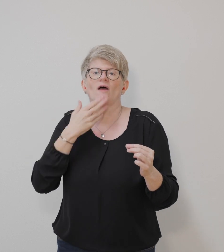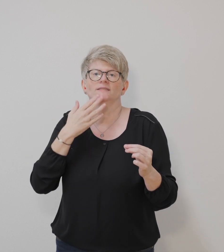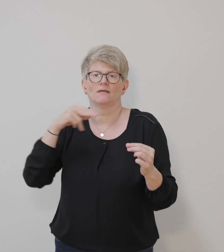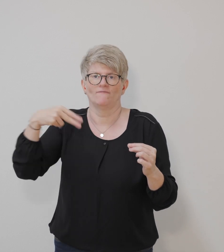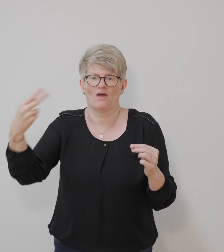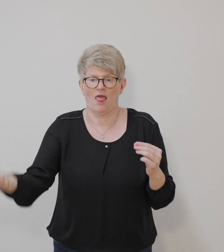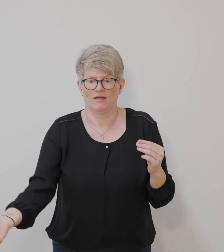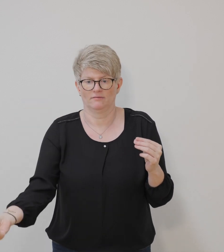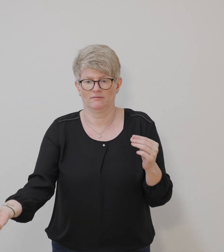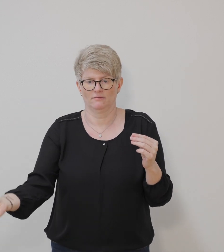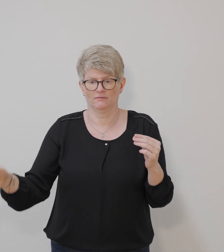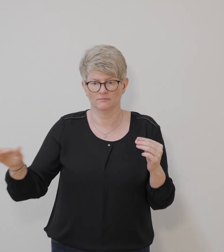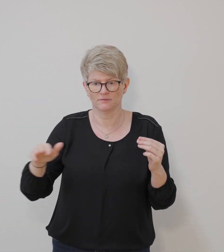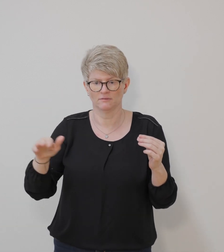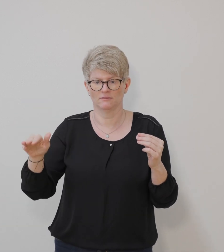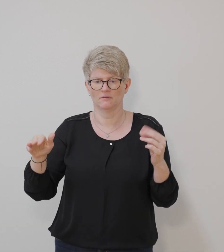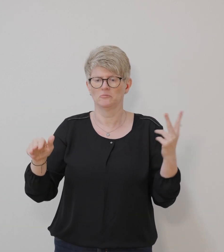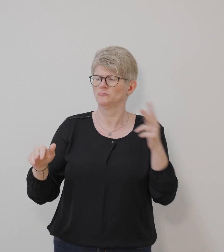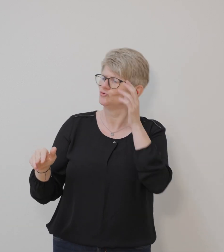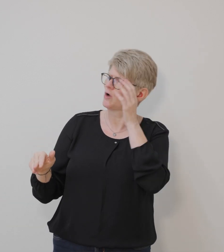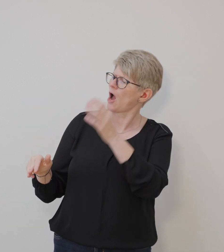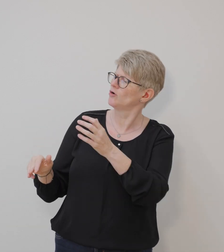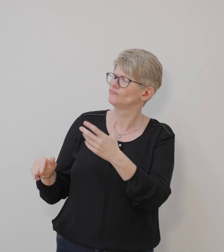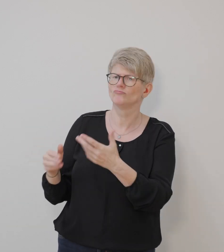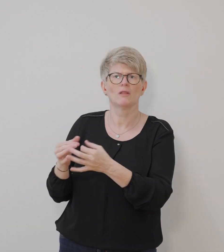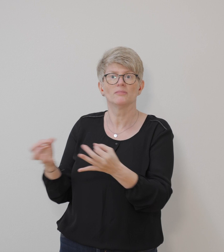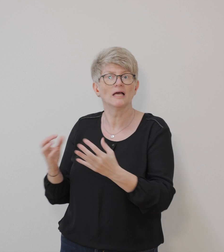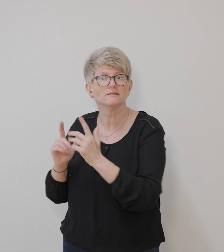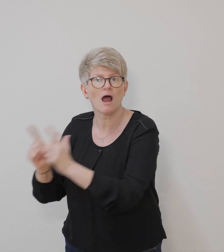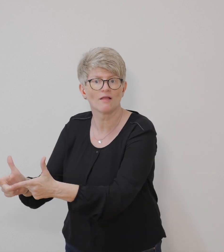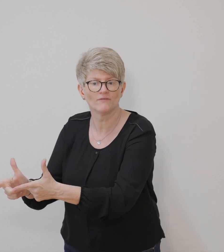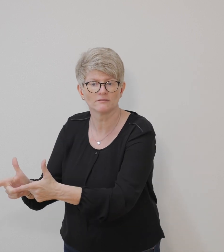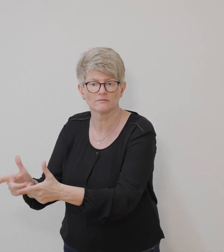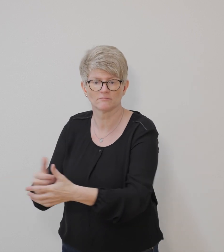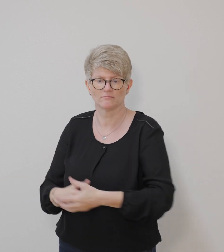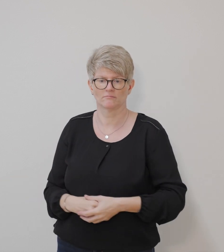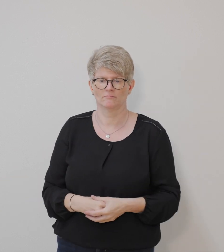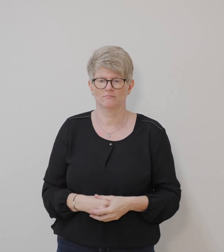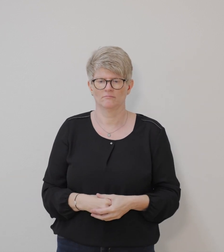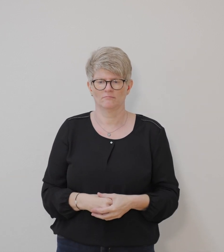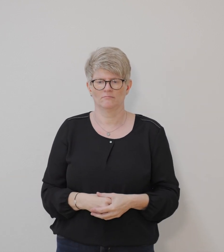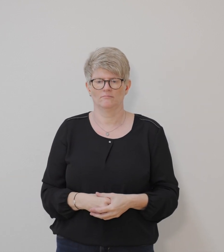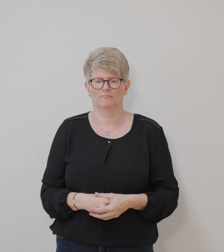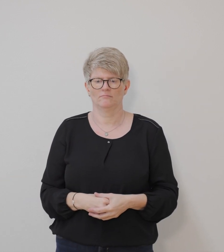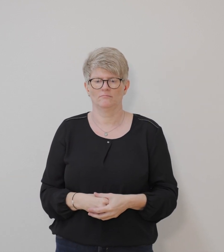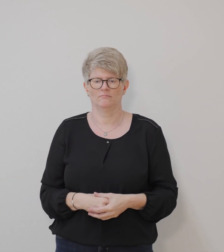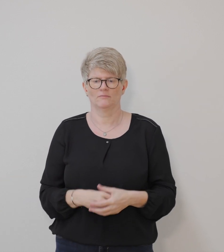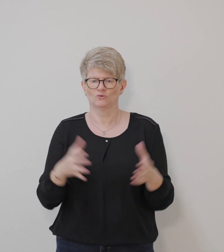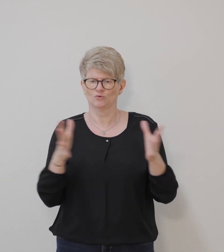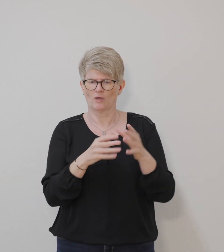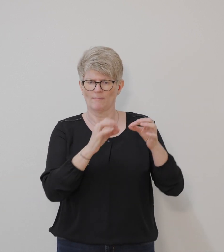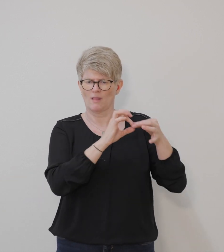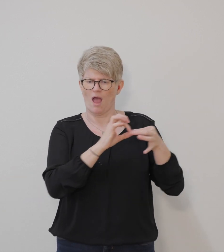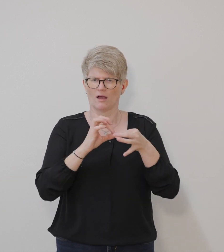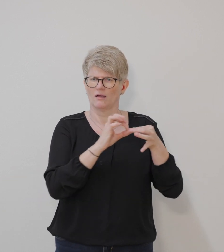Alkoholisierung hilflos. Die drei Personen waren die Begleiter des zu Tode gekommenen Mannes und sahen nach dem